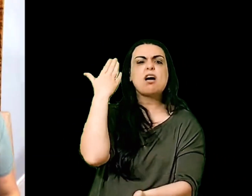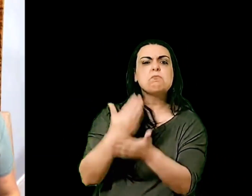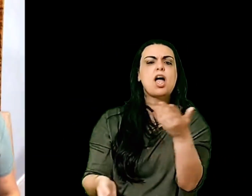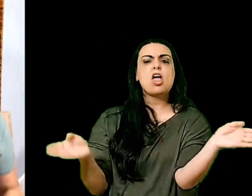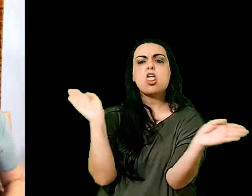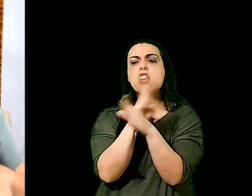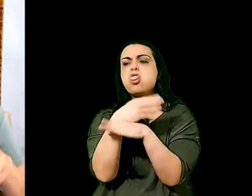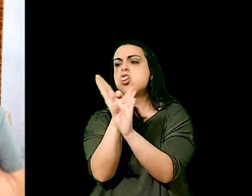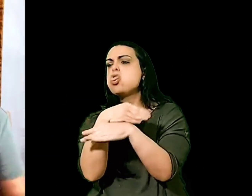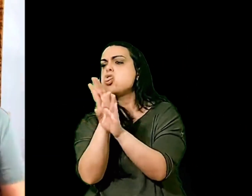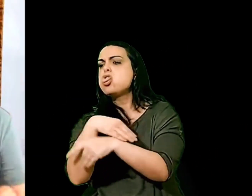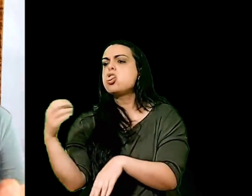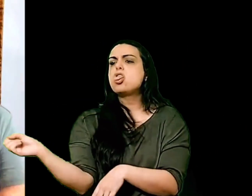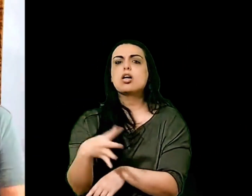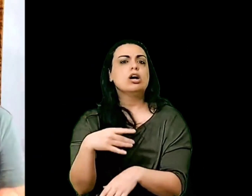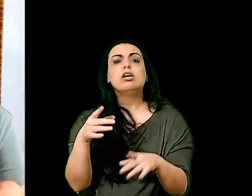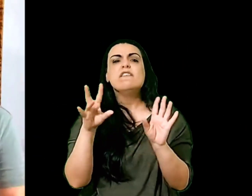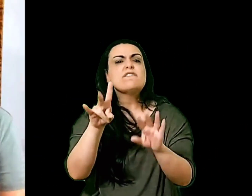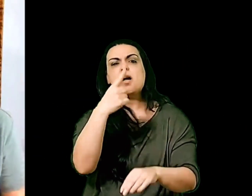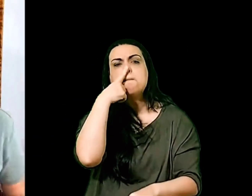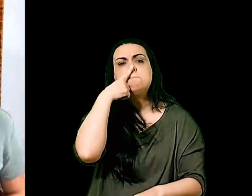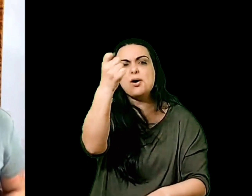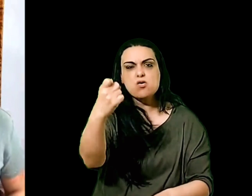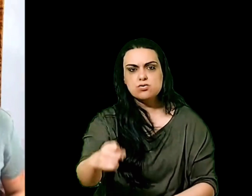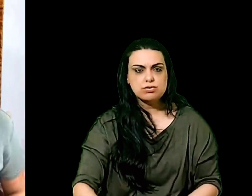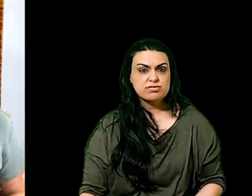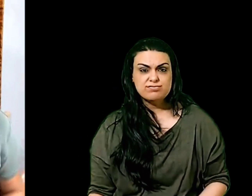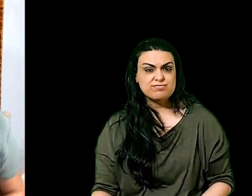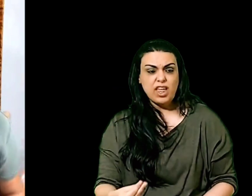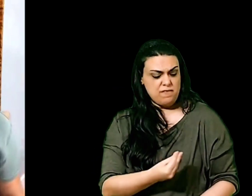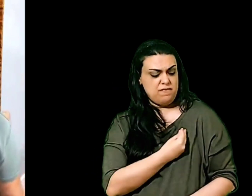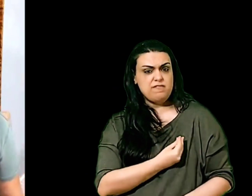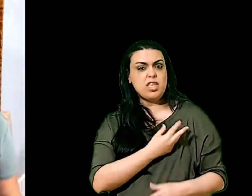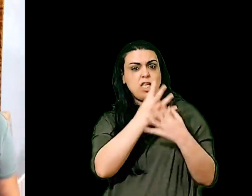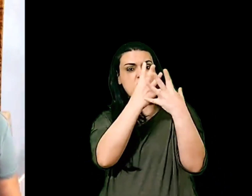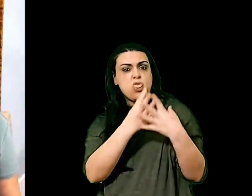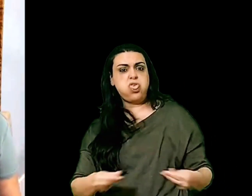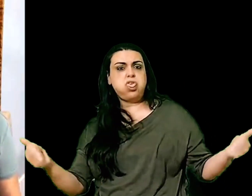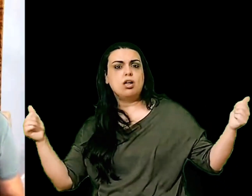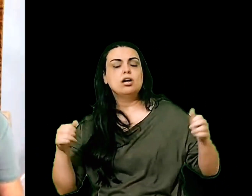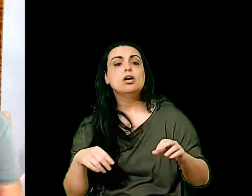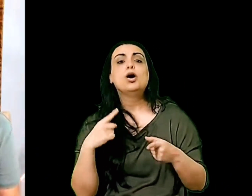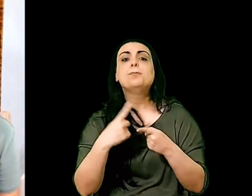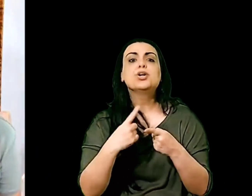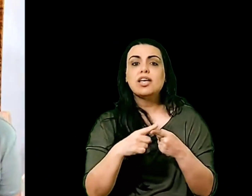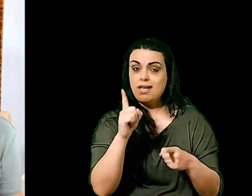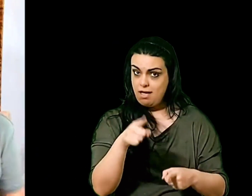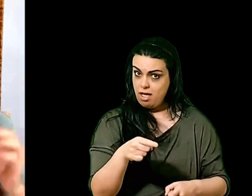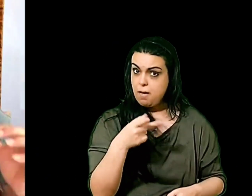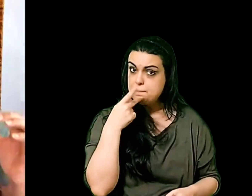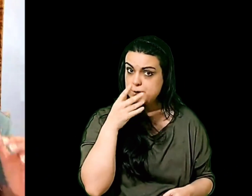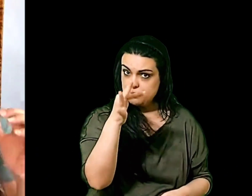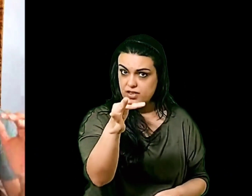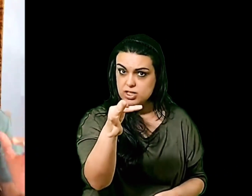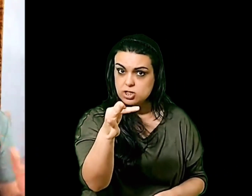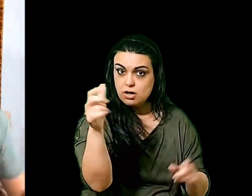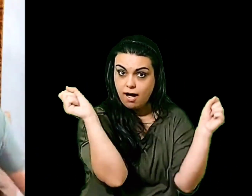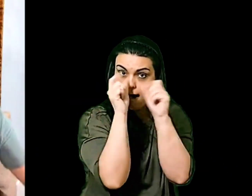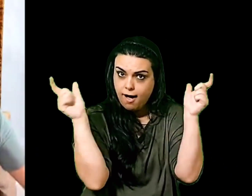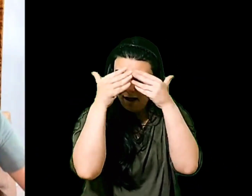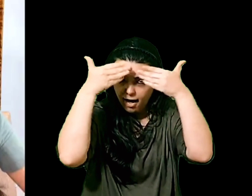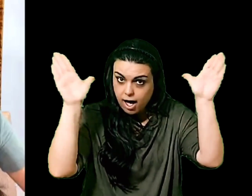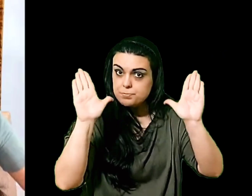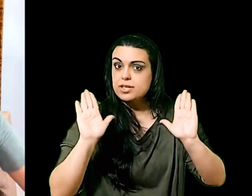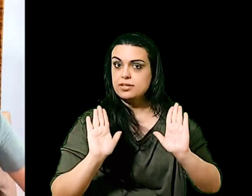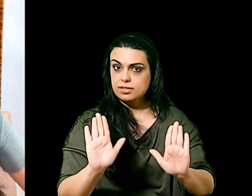da oportunidade, se eles ignorarem o novo, vai apodrecer até o que já tinha. Por quê, gente? Isso aqui agora é profético